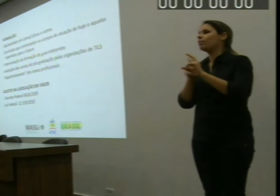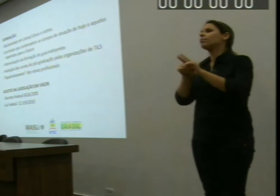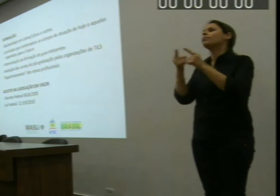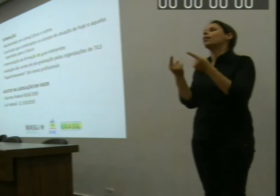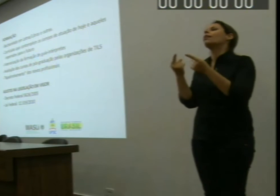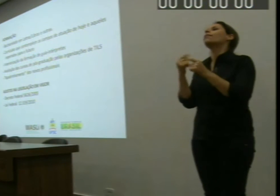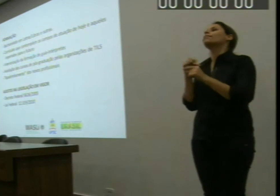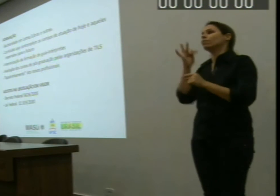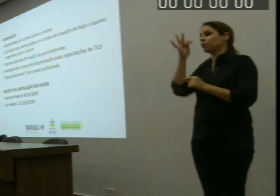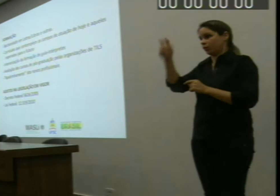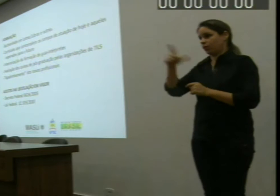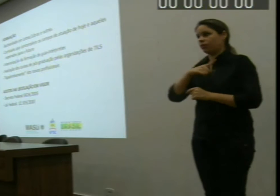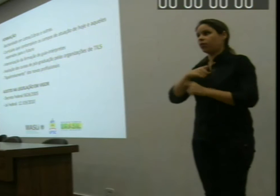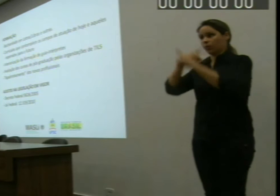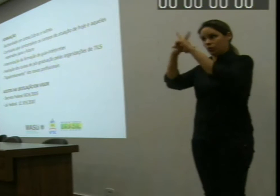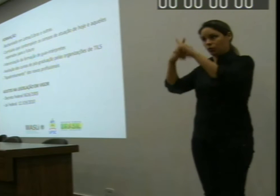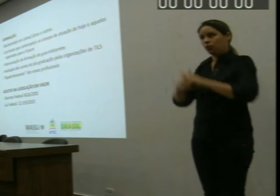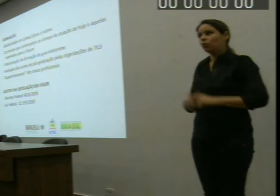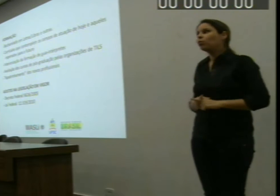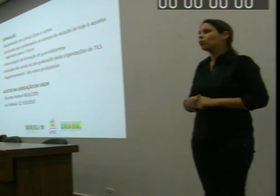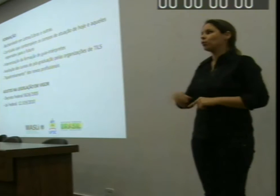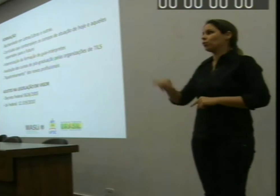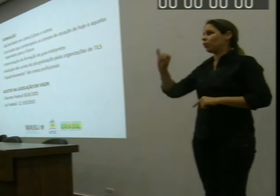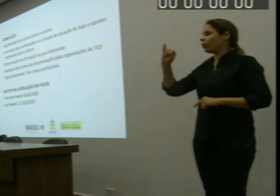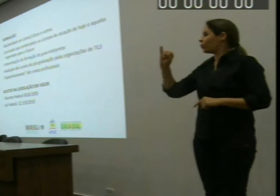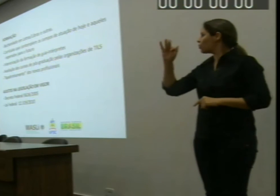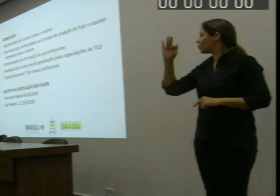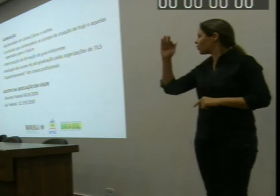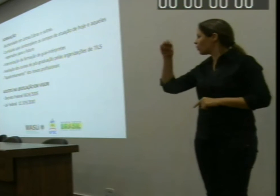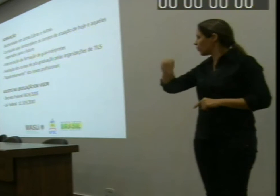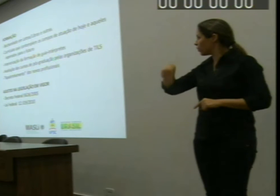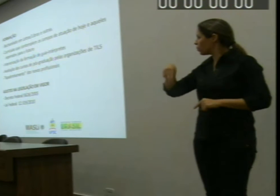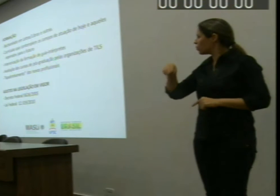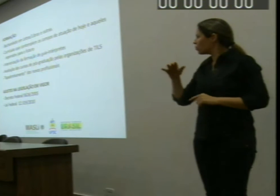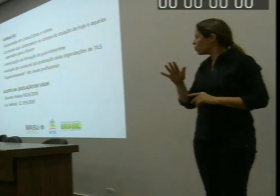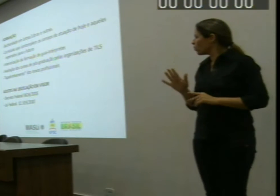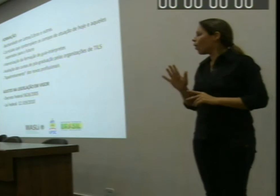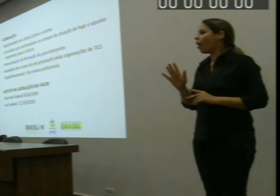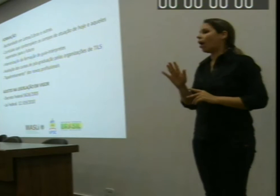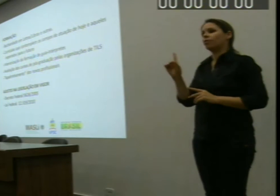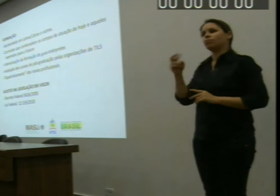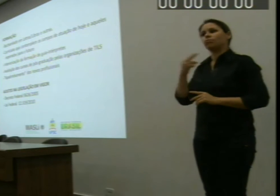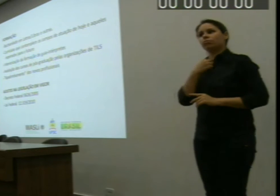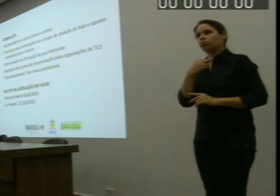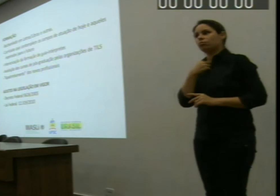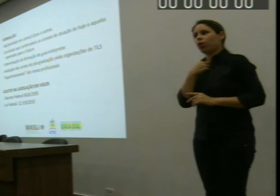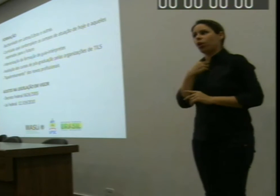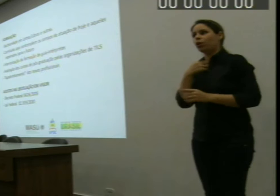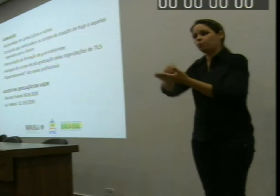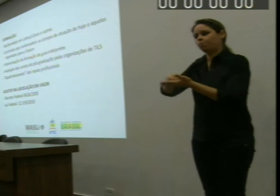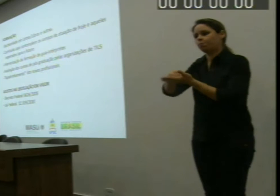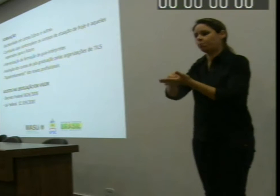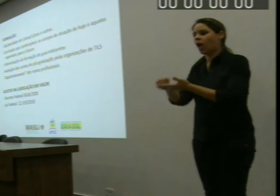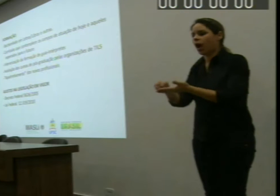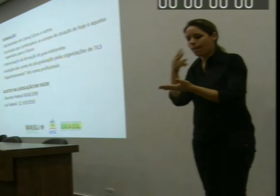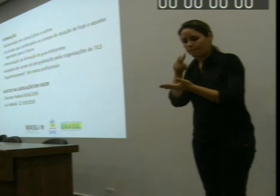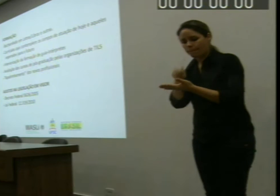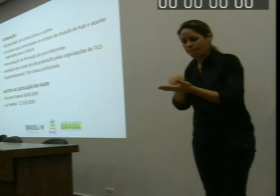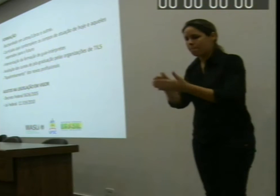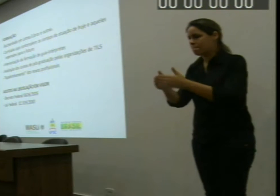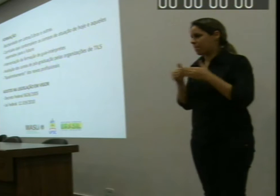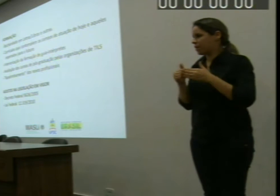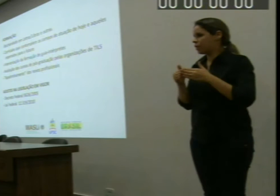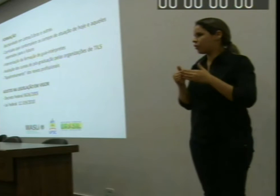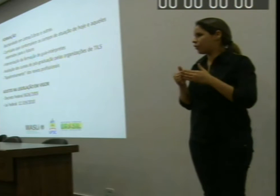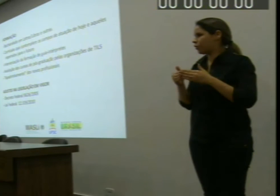Federal do Mato Grosso do Sul e ele não vai poder mais exigir PR libras porque o prolibras vai passar a ser uma exigência ilegal que não se pode